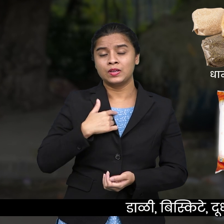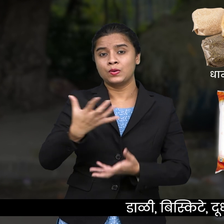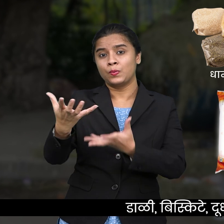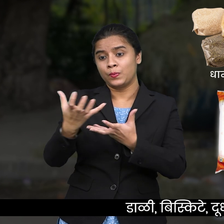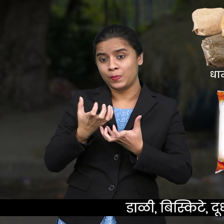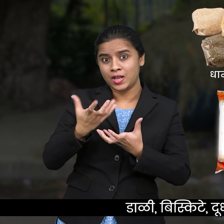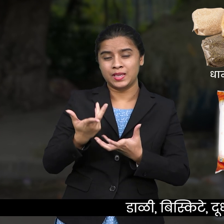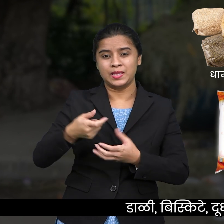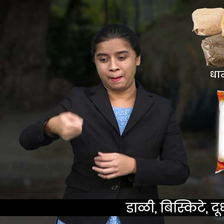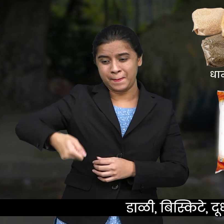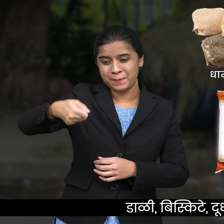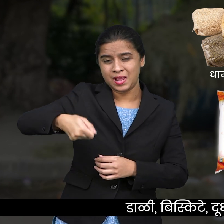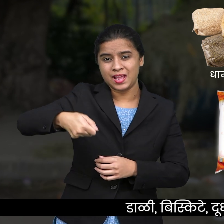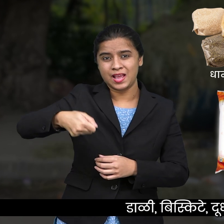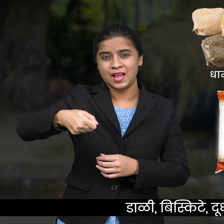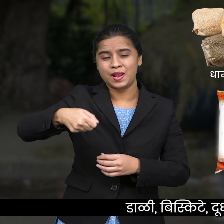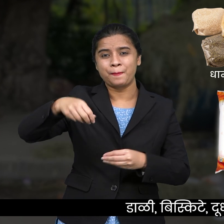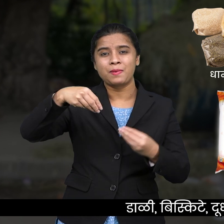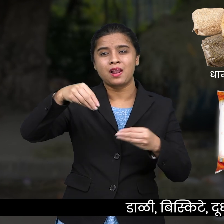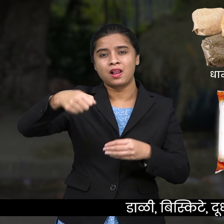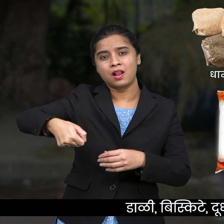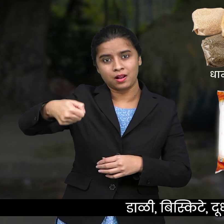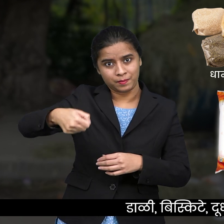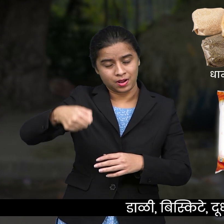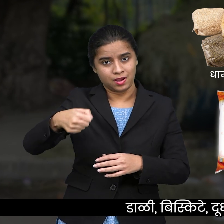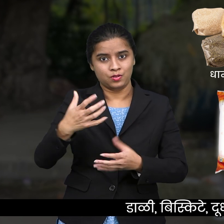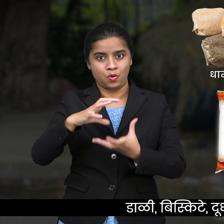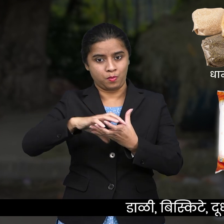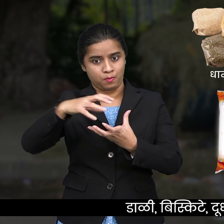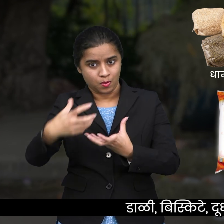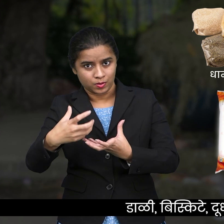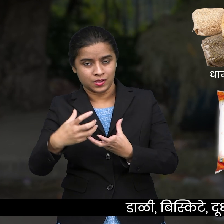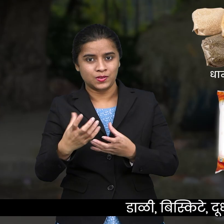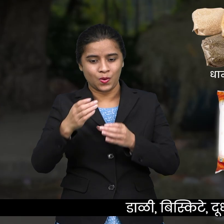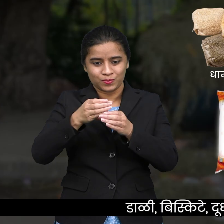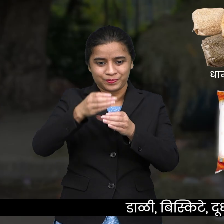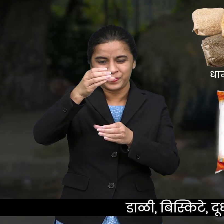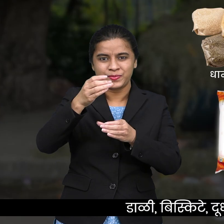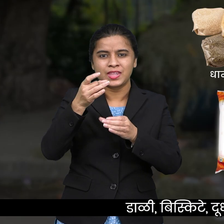डाळी, बिस्किटे, दूध किंवा तेल याचा विचार करा.